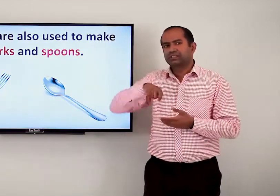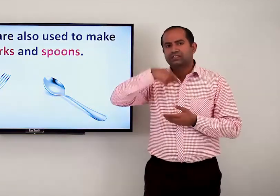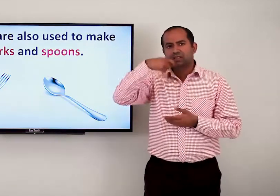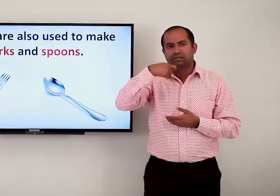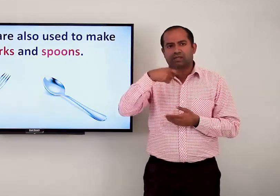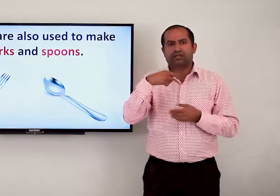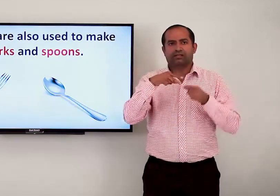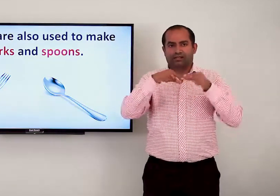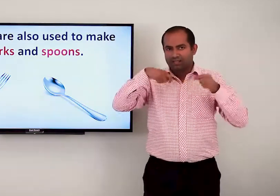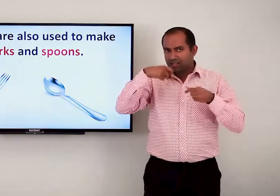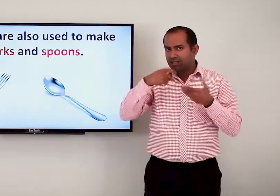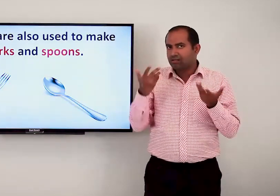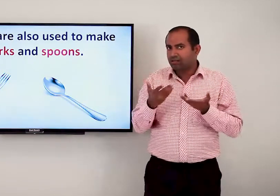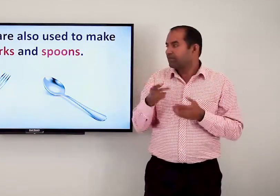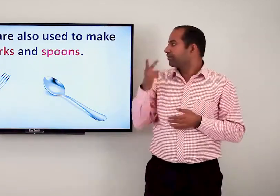चम्मच और कांटे भी धात से बनते हैं।